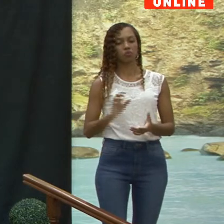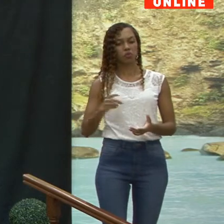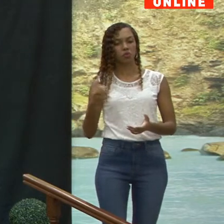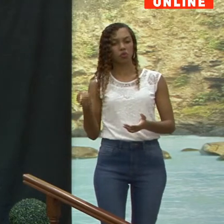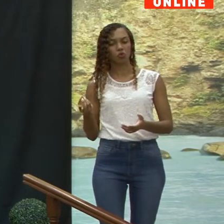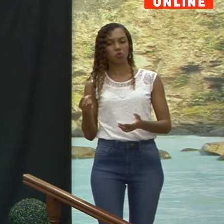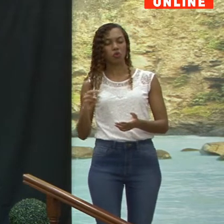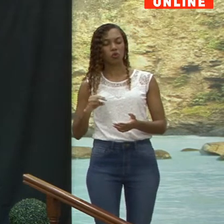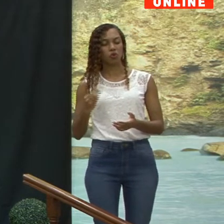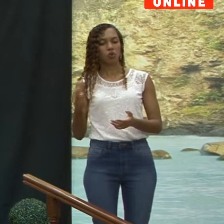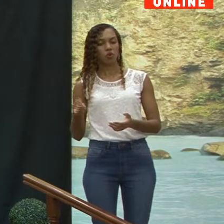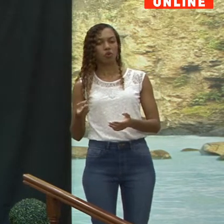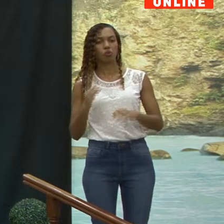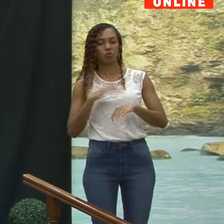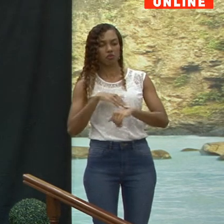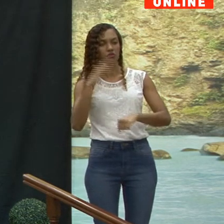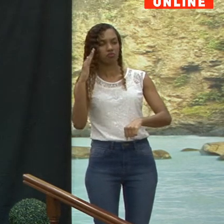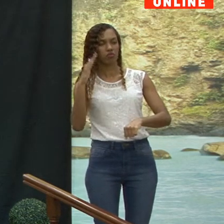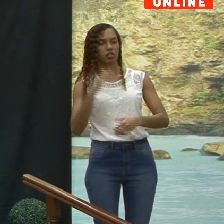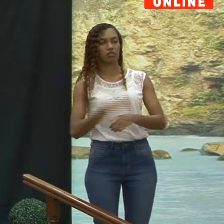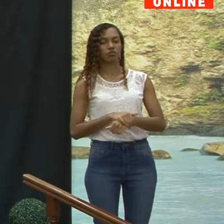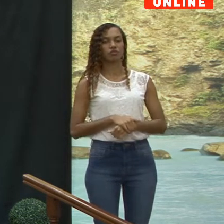Estamos falando de 10.